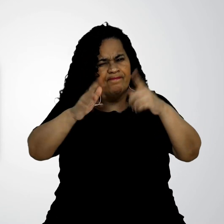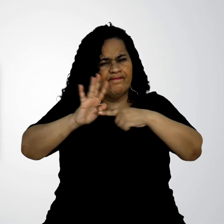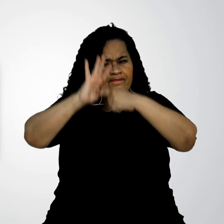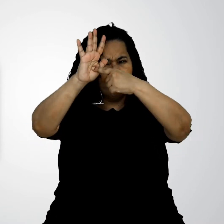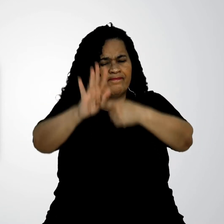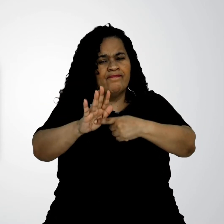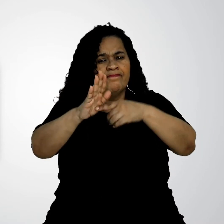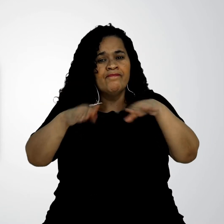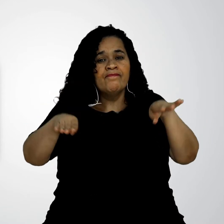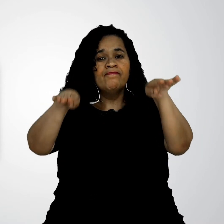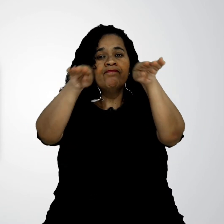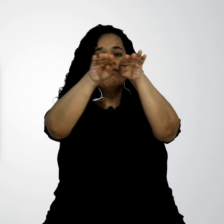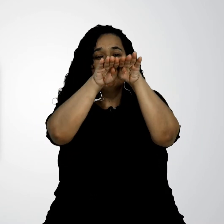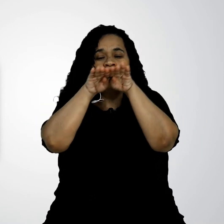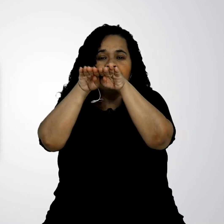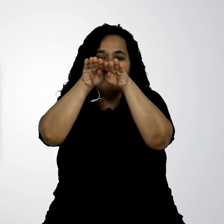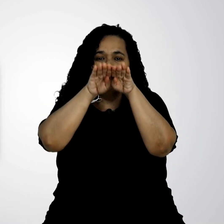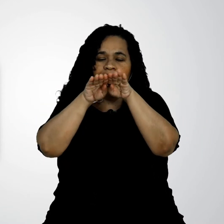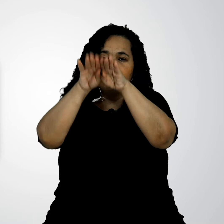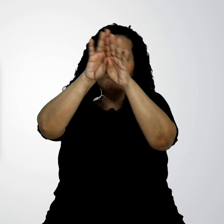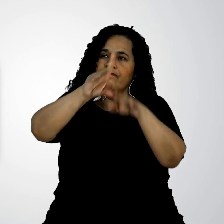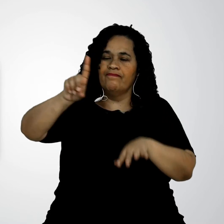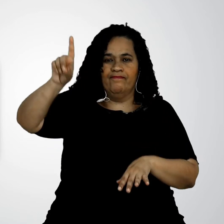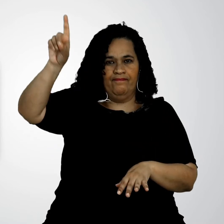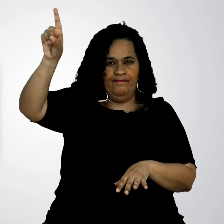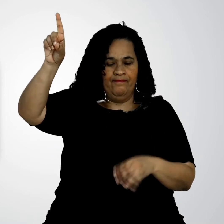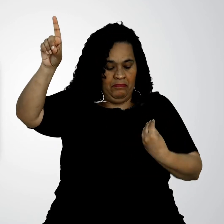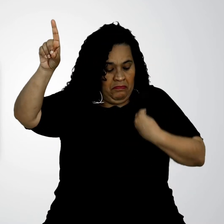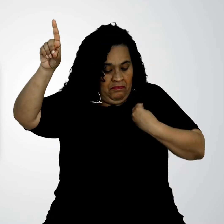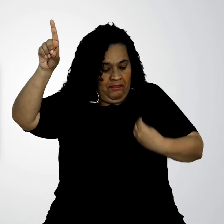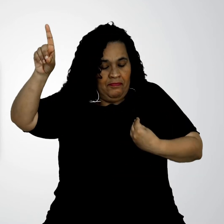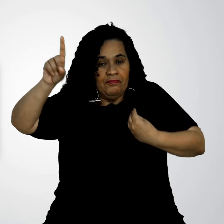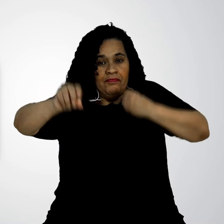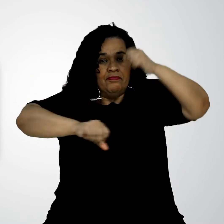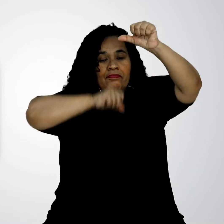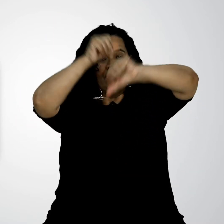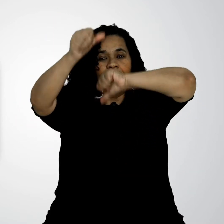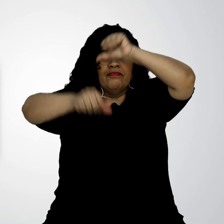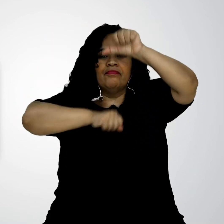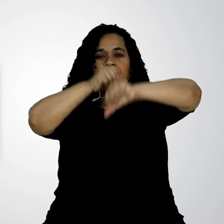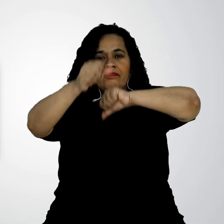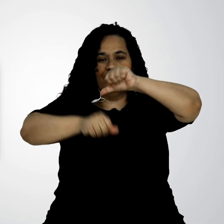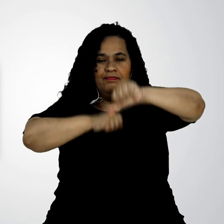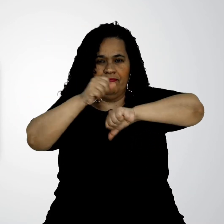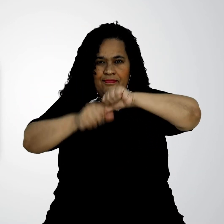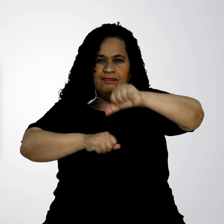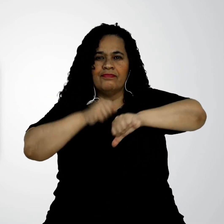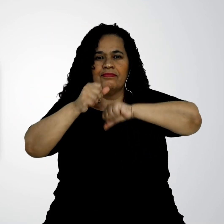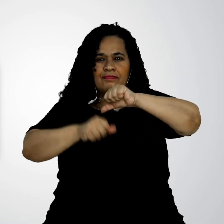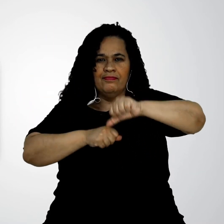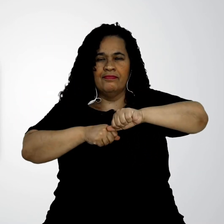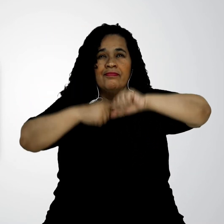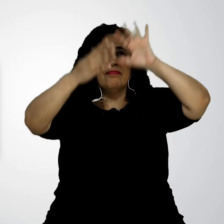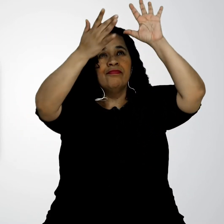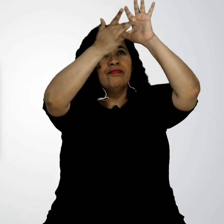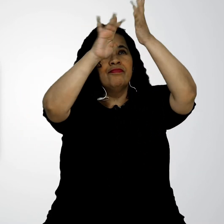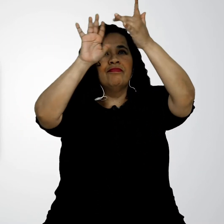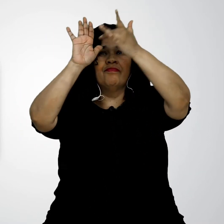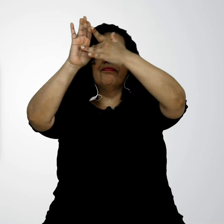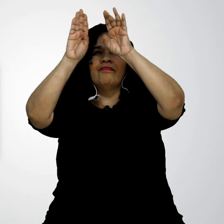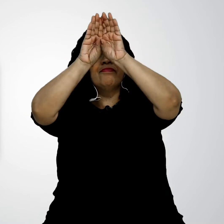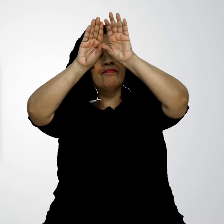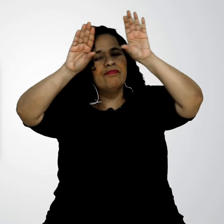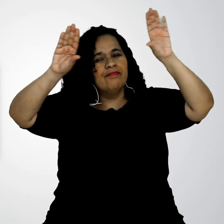Deus, mas a gente sabe que a restauração completa disso é só quando Jesus voltar mesmo. Só, né? Quando Jesus voltar. Então, alguns